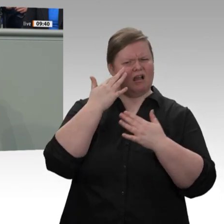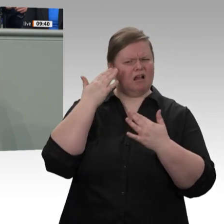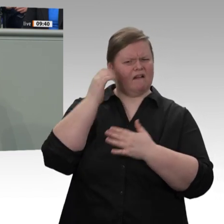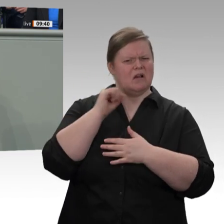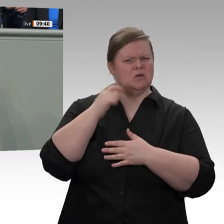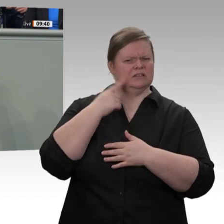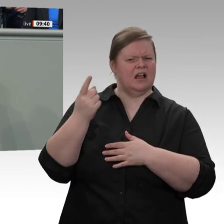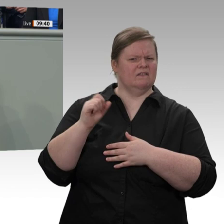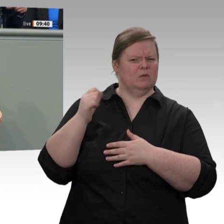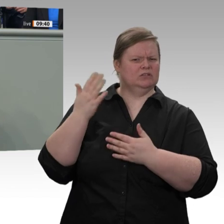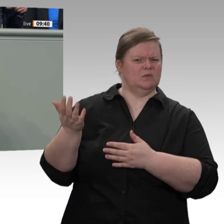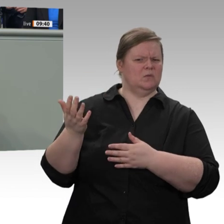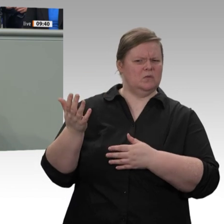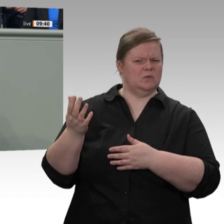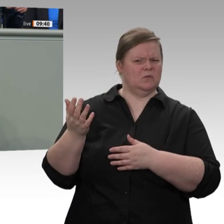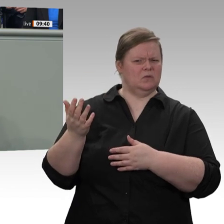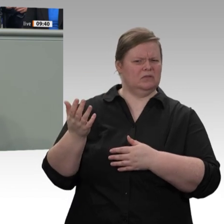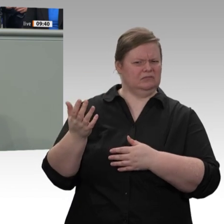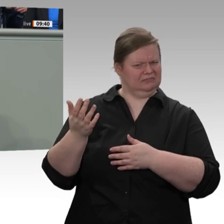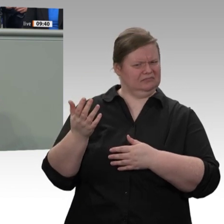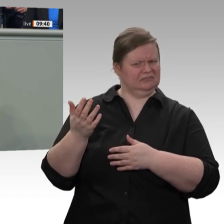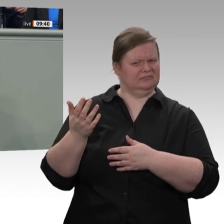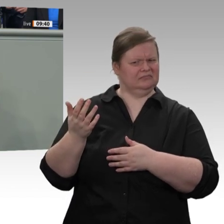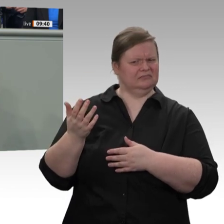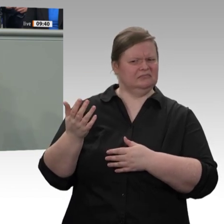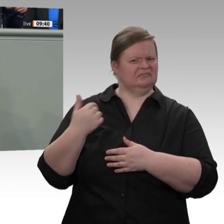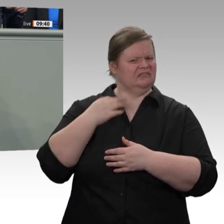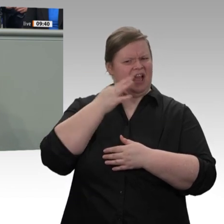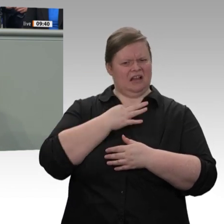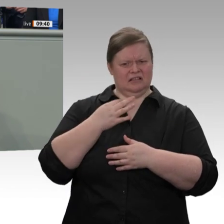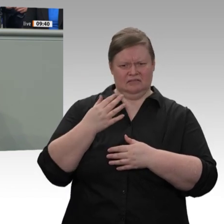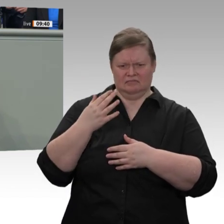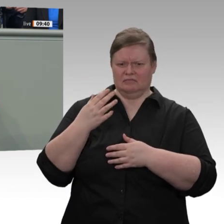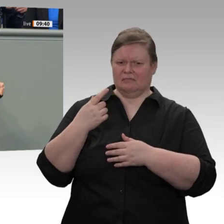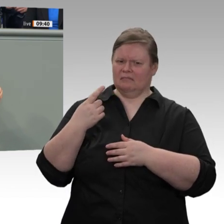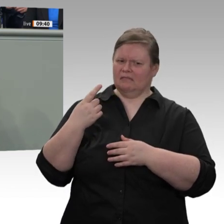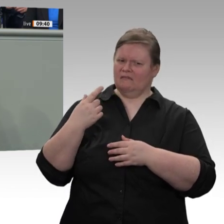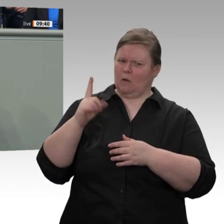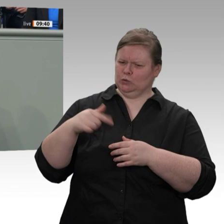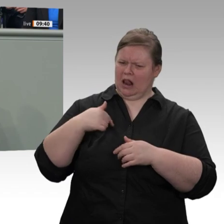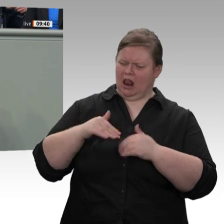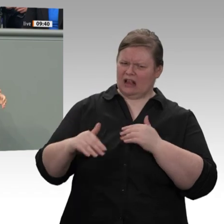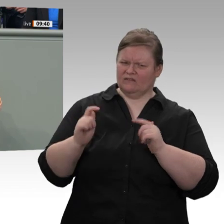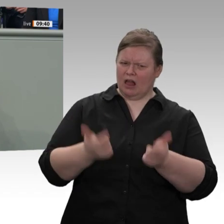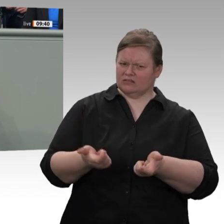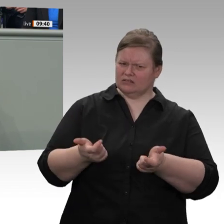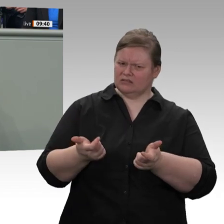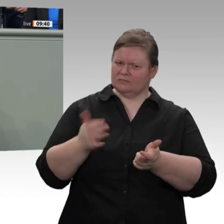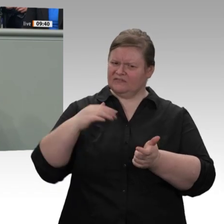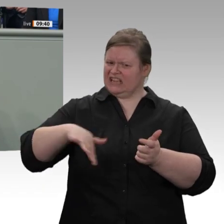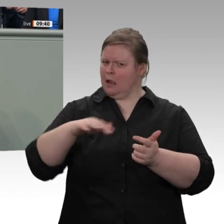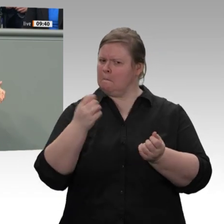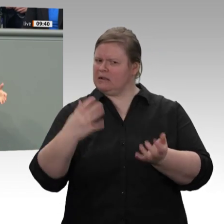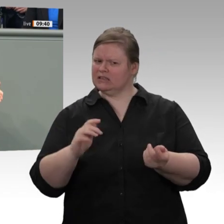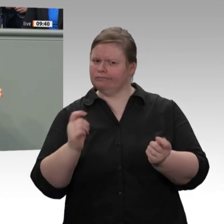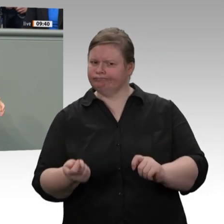Eltern. Selbstverständlich denke ich nicht darüber nach, Deutschland zu verlassen. Dafür bin ich zu sehr Rheinländer. Dafür liebe ich dieses Land zu